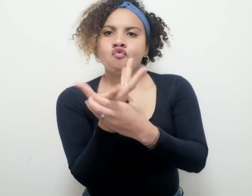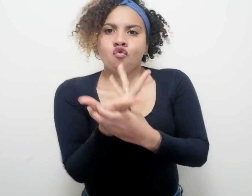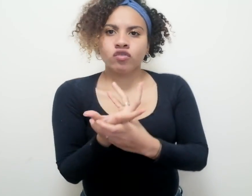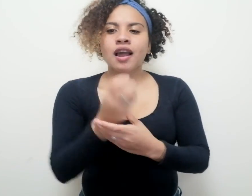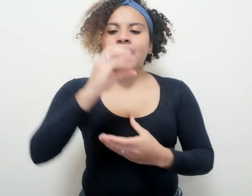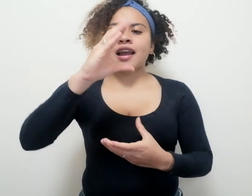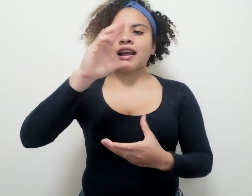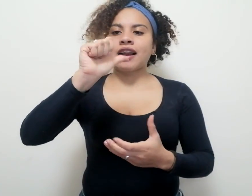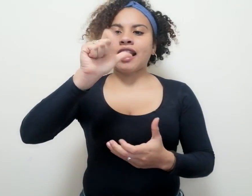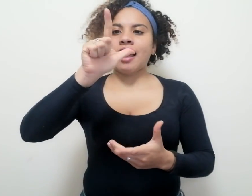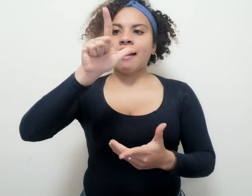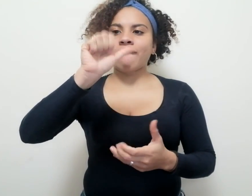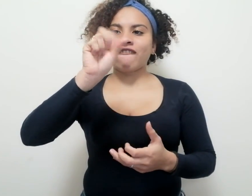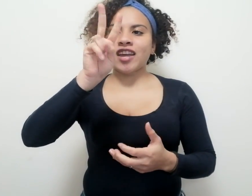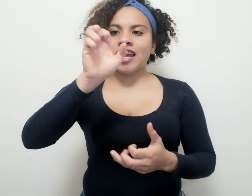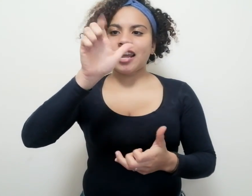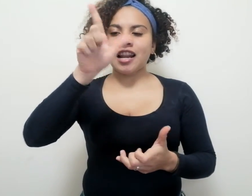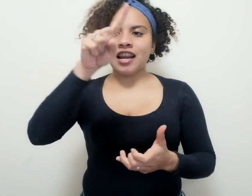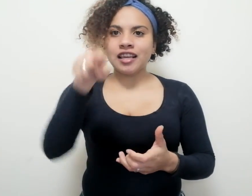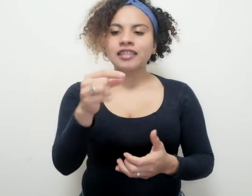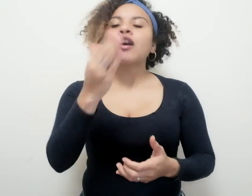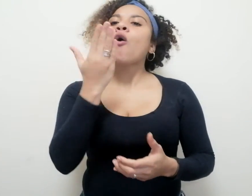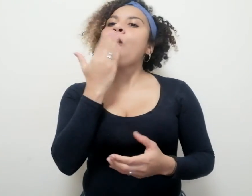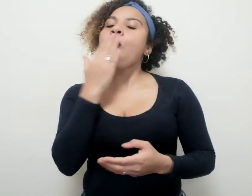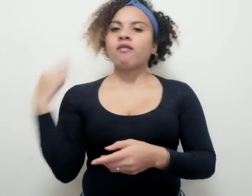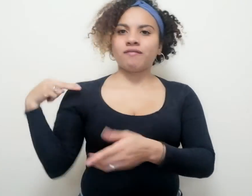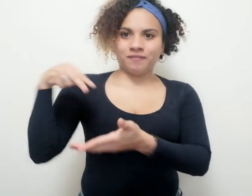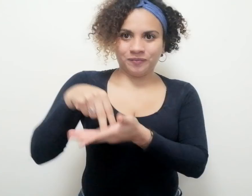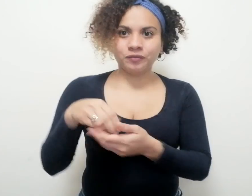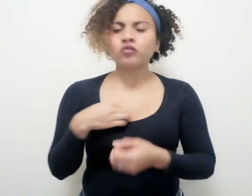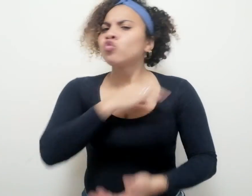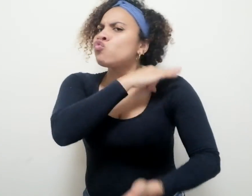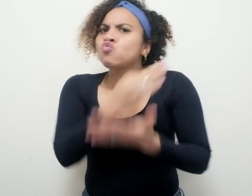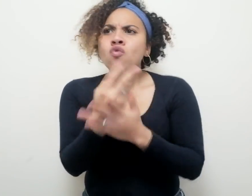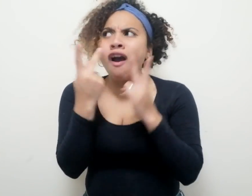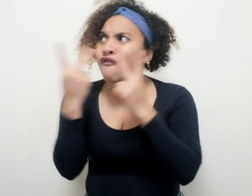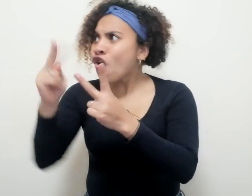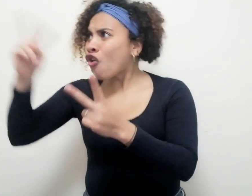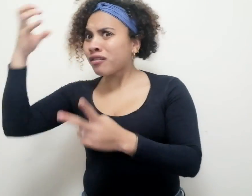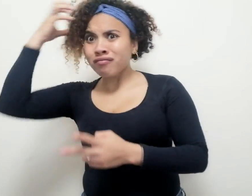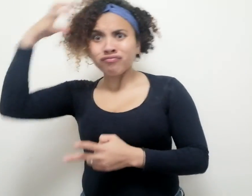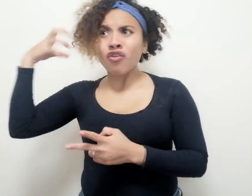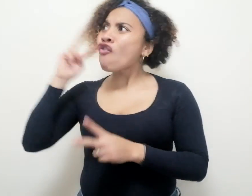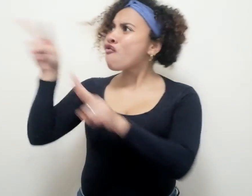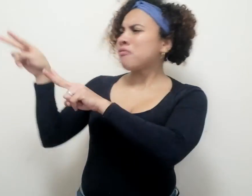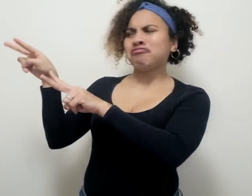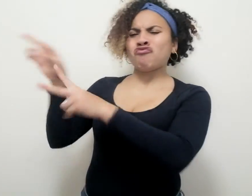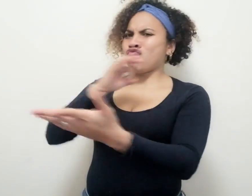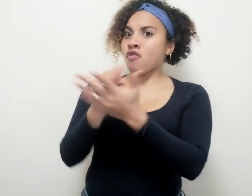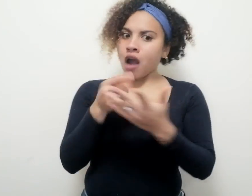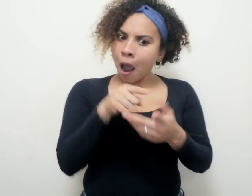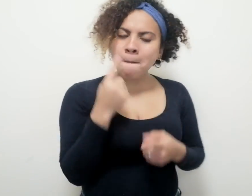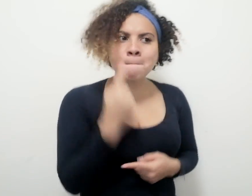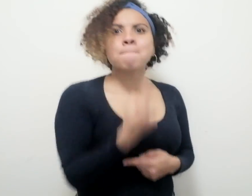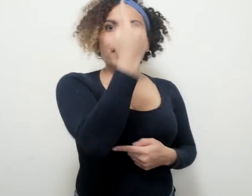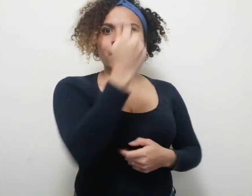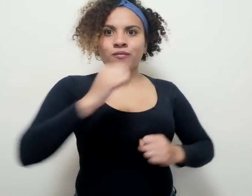claveles indígenas, como nunca lo vi en las famosas exposiciones de Europa.